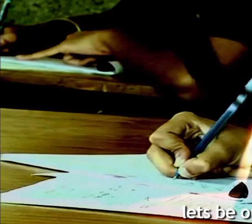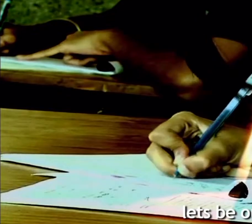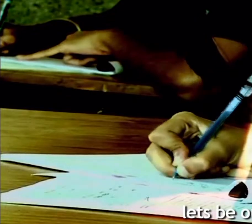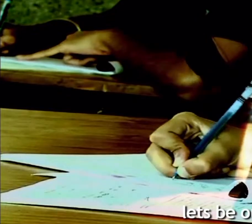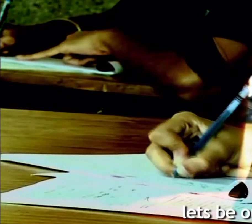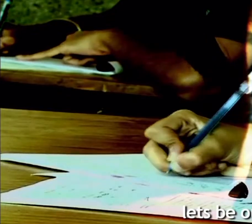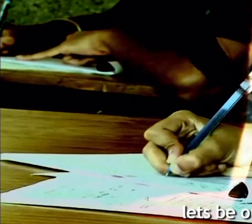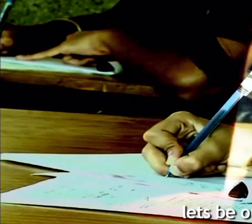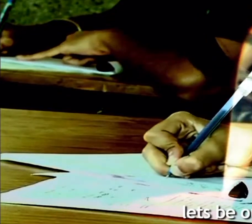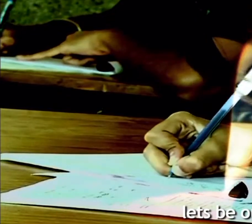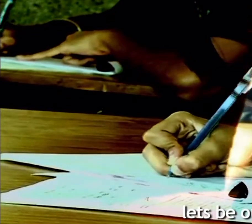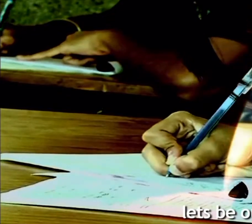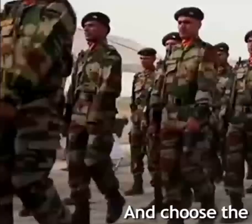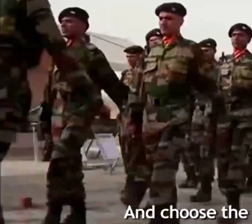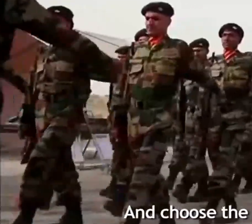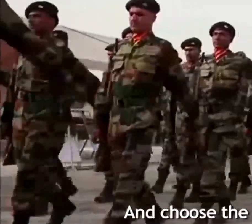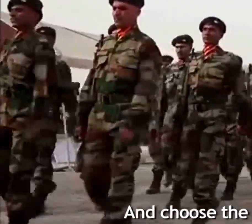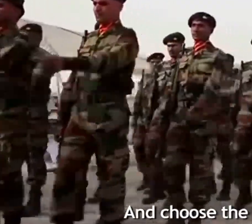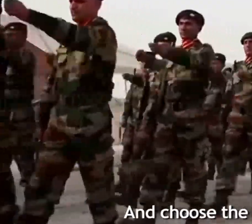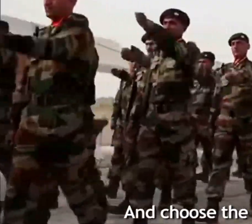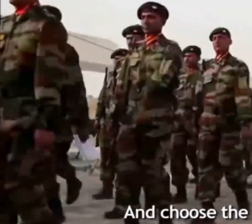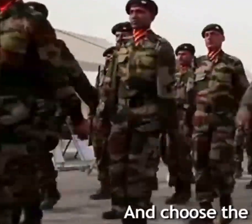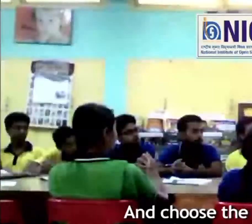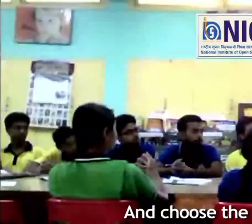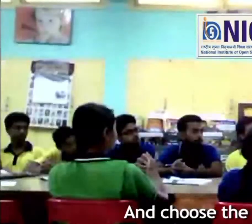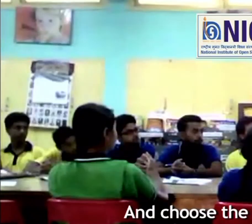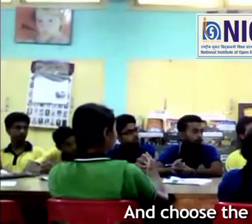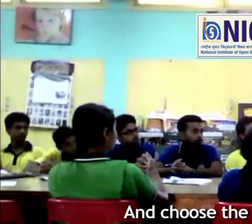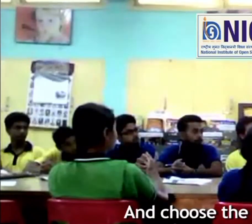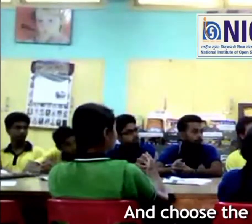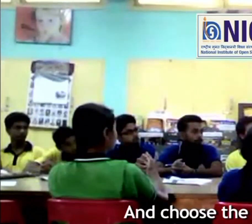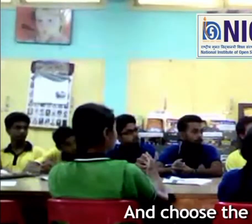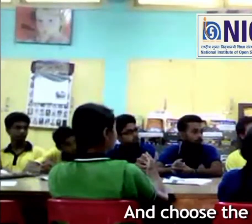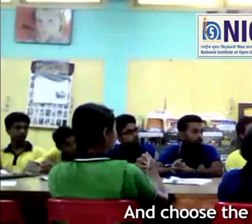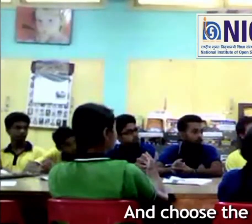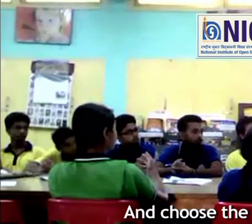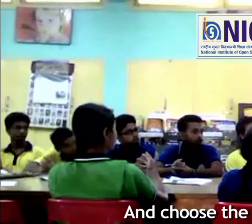स्वयं बने, हम अपना रास्ता स्वयं